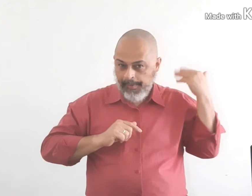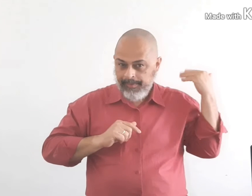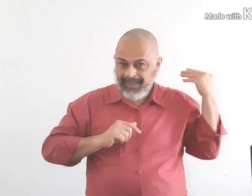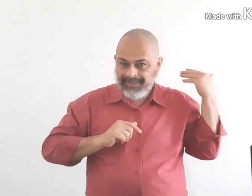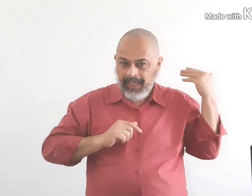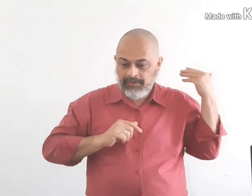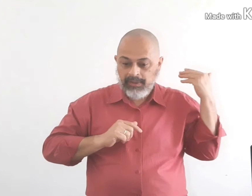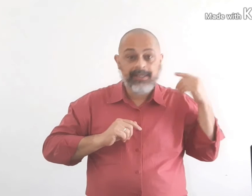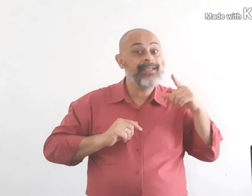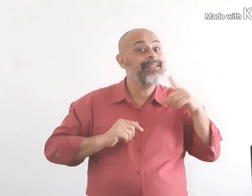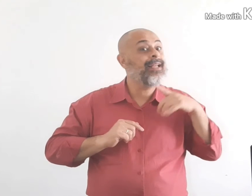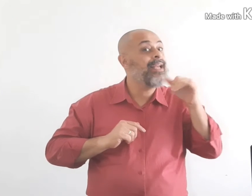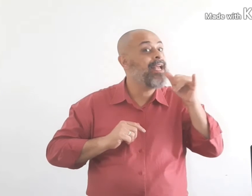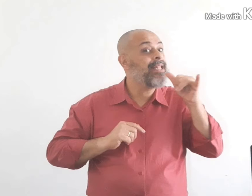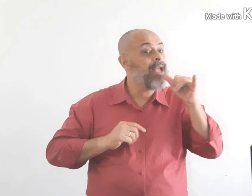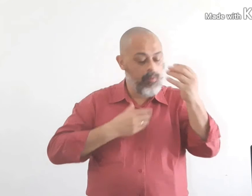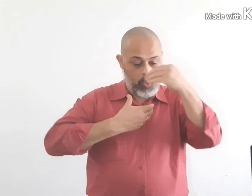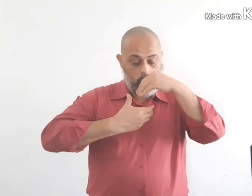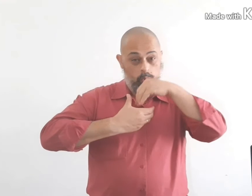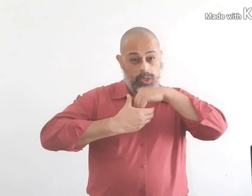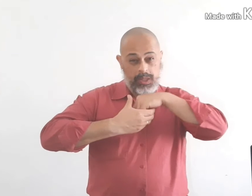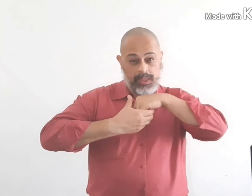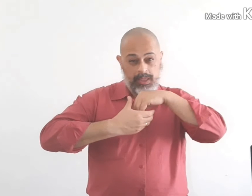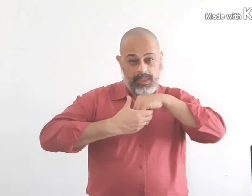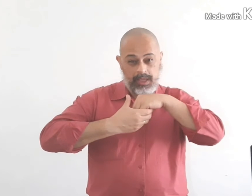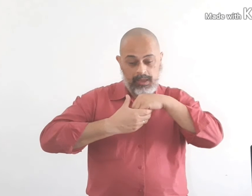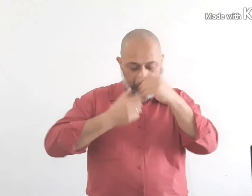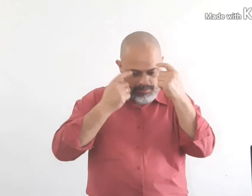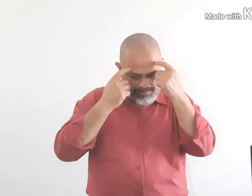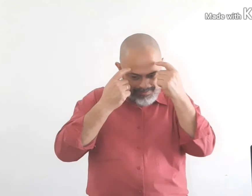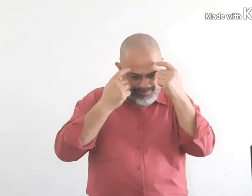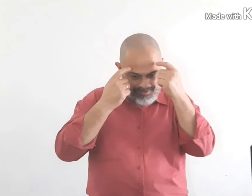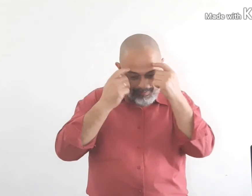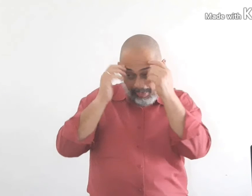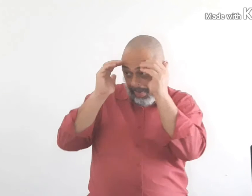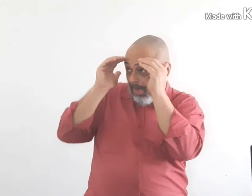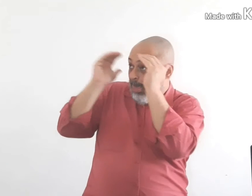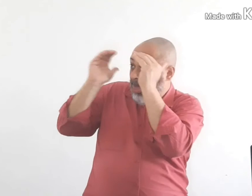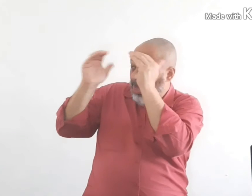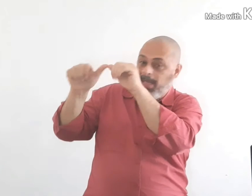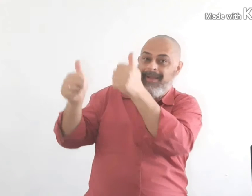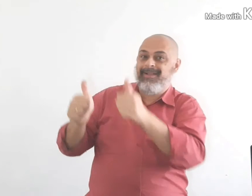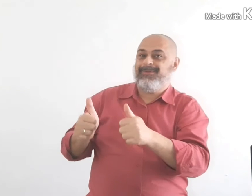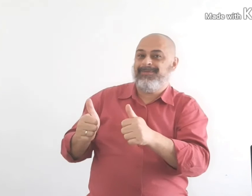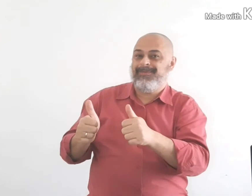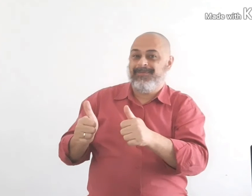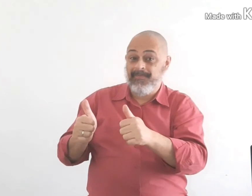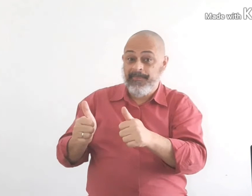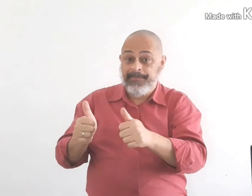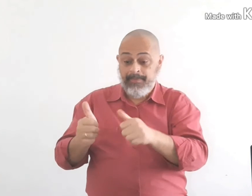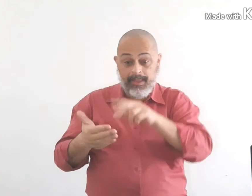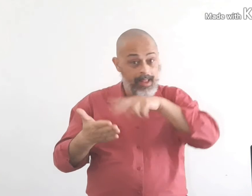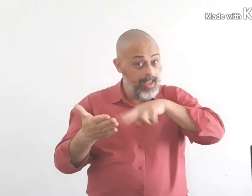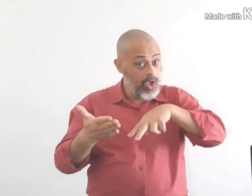coração, ídolos. E olha só o que diz o texto no versículo 3 do capítulo 14 de Ezequiel. Filho